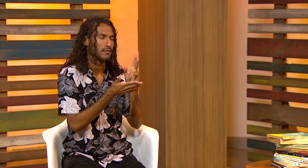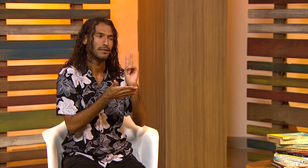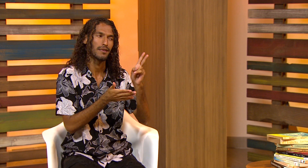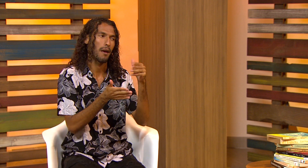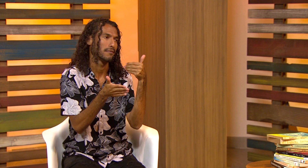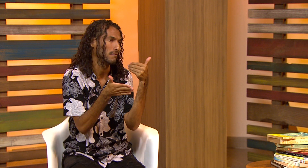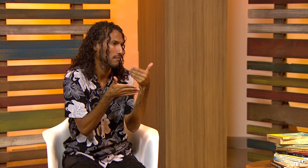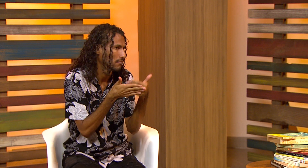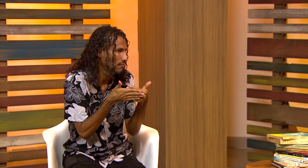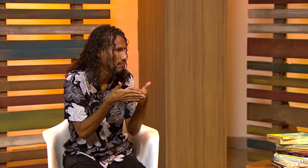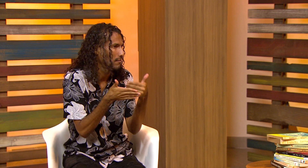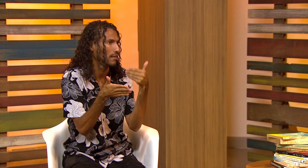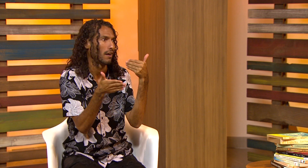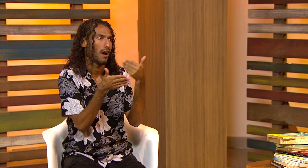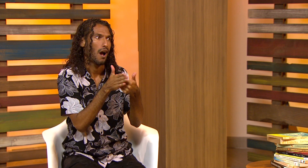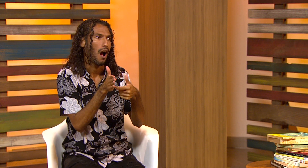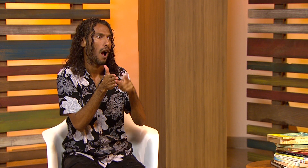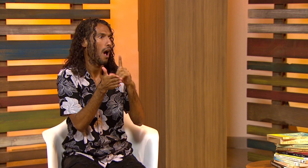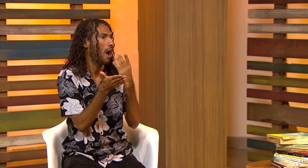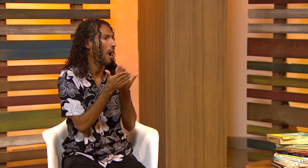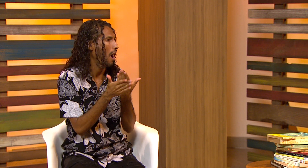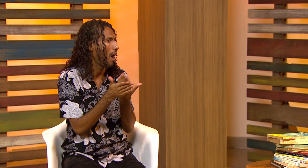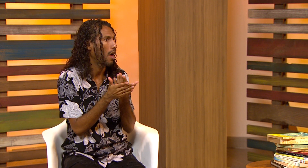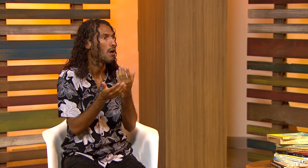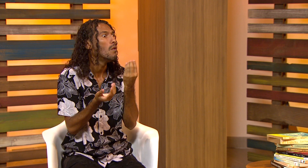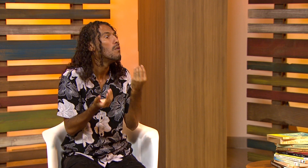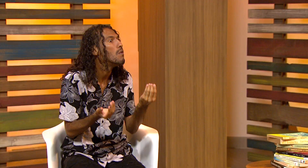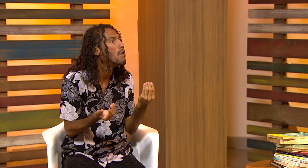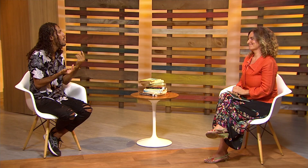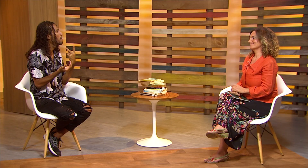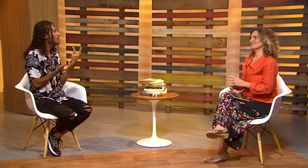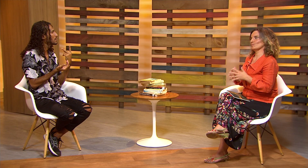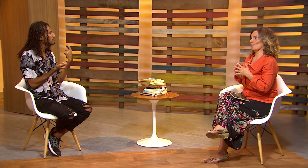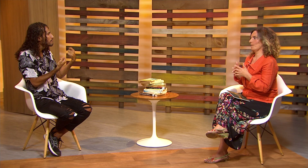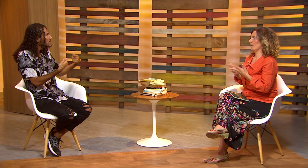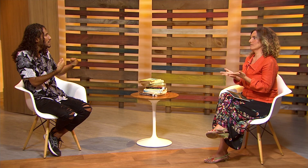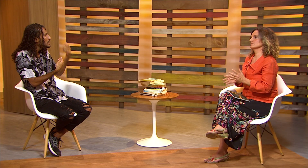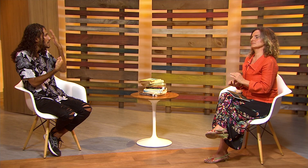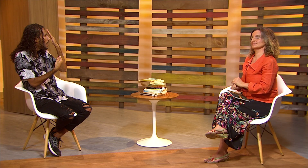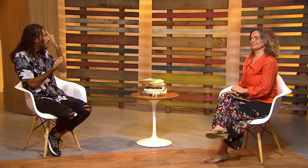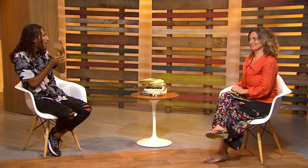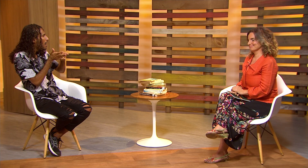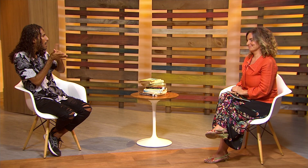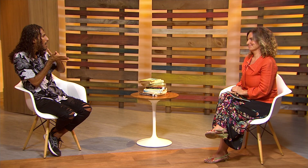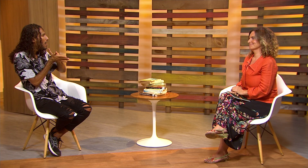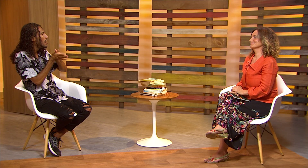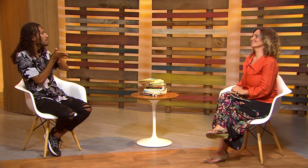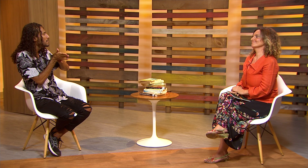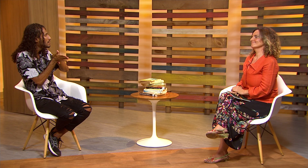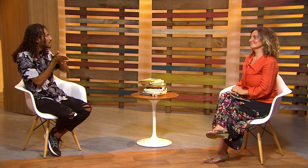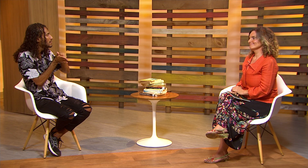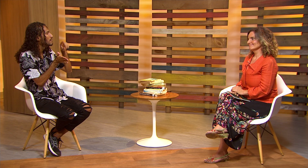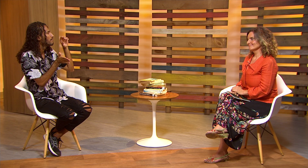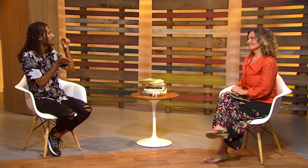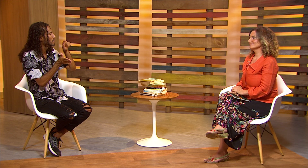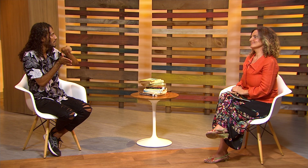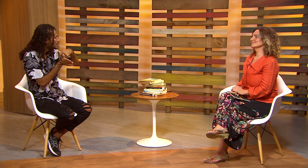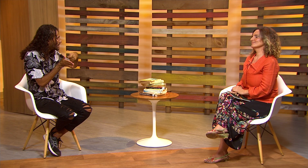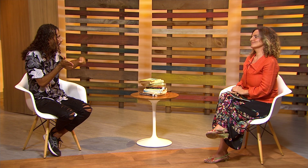para interpretar eram sempre entregues em cima da hora, né? Nunca tinha tempo Bem hábil, a gente complicado. precisava compreender antes, né? Tentar